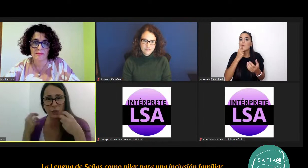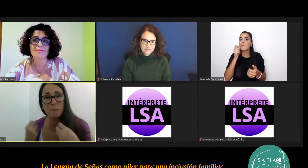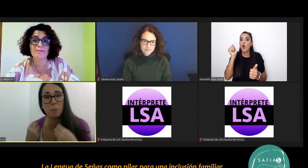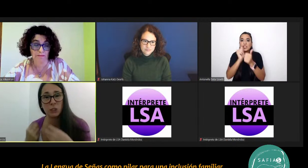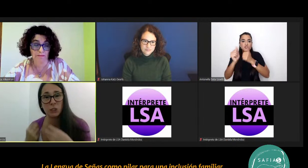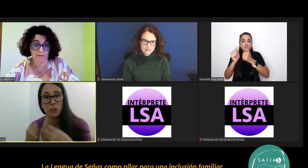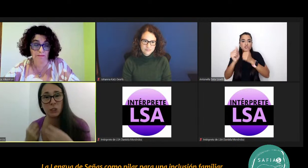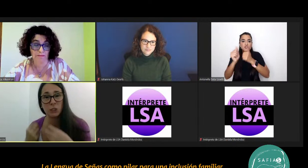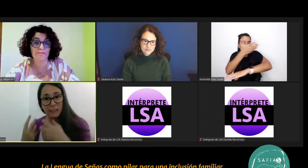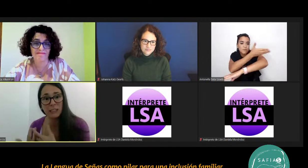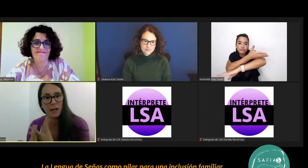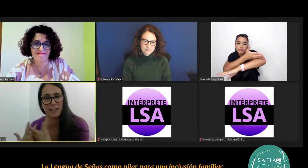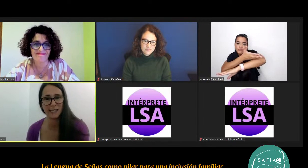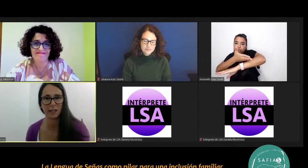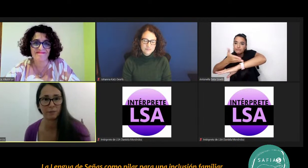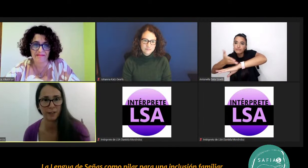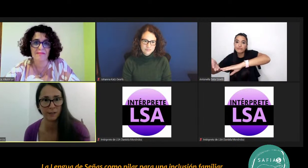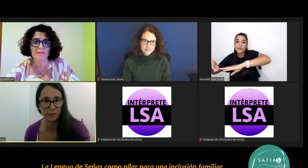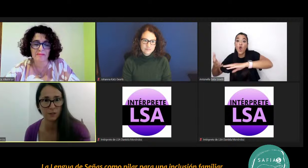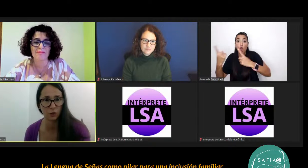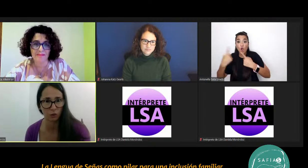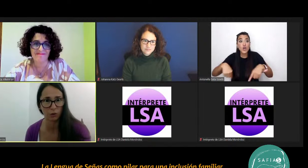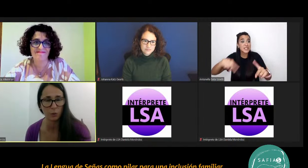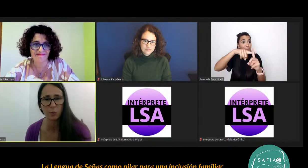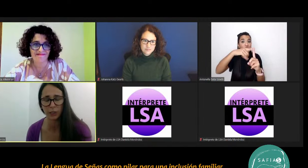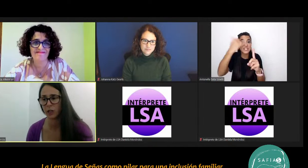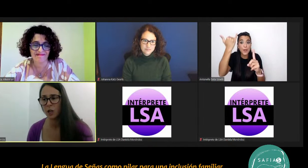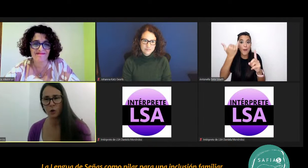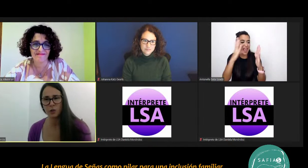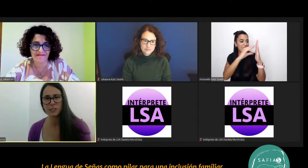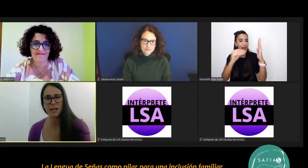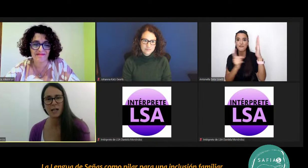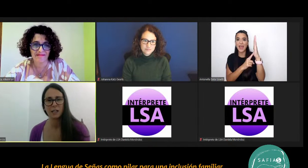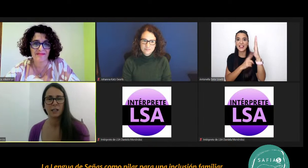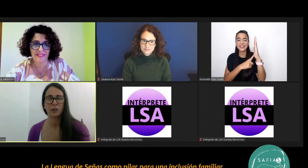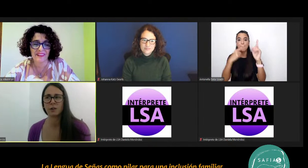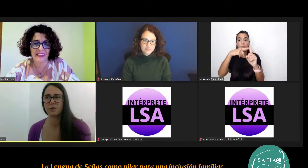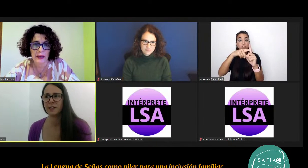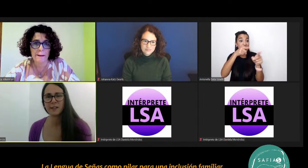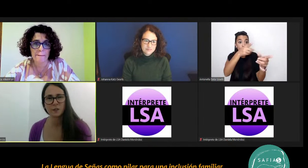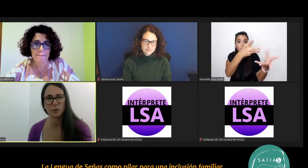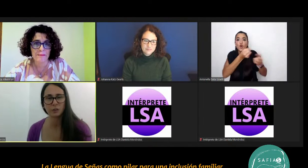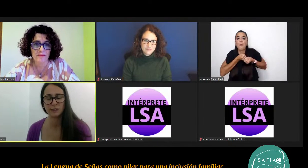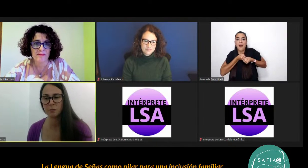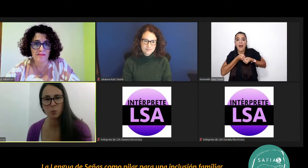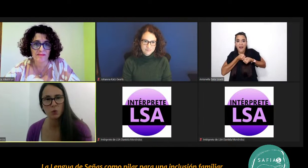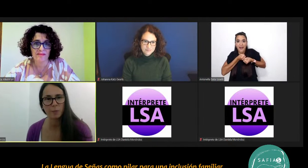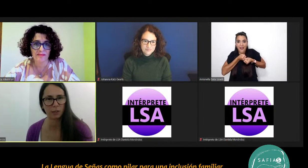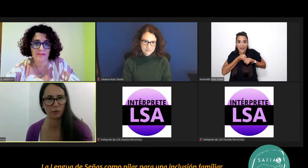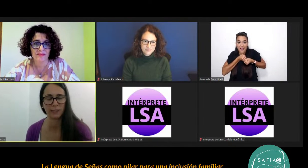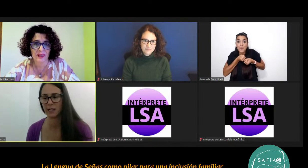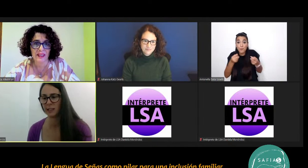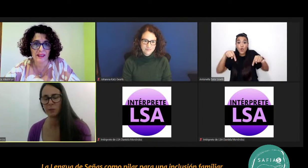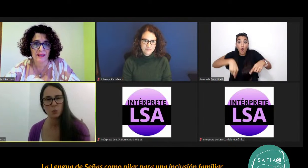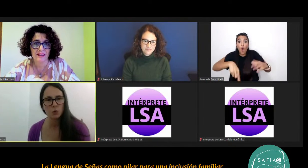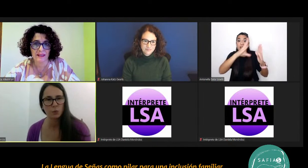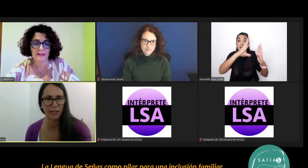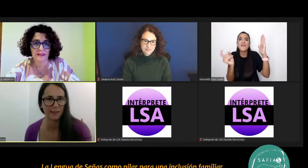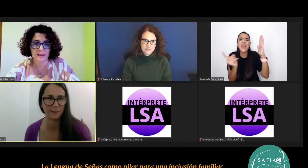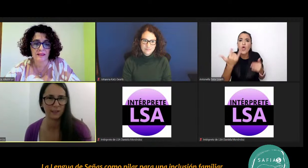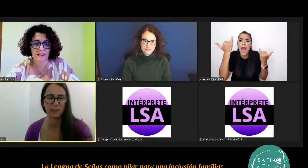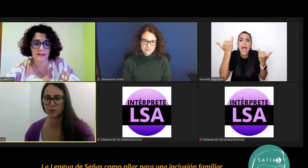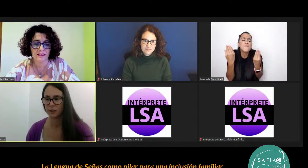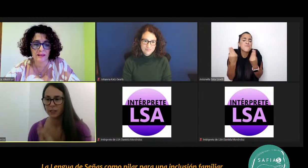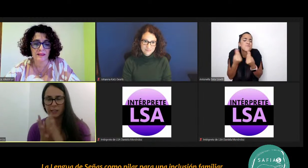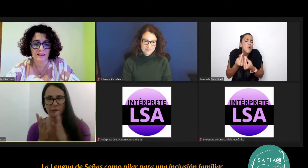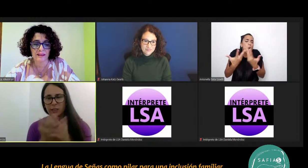La historia positiva de ese referente sordo, ¿no? Porque hoy ya los referentes sordos tienen mucho para contar, tienen mucho para